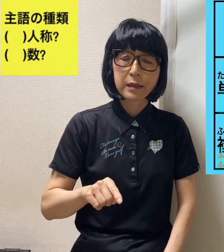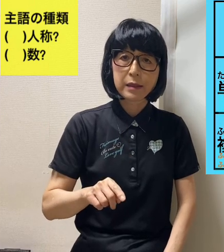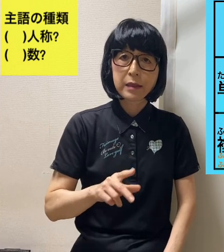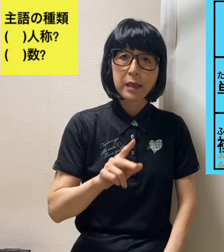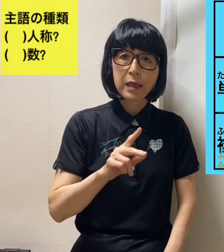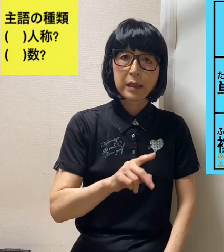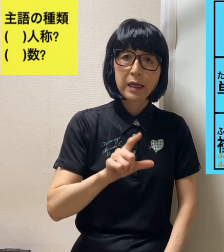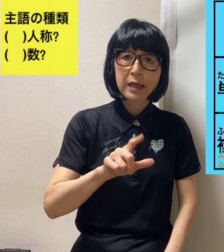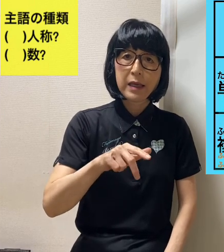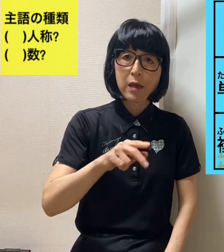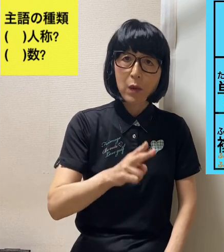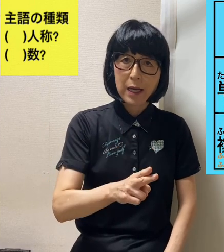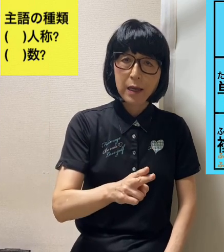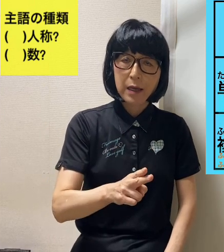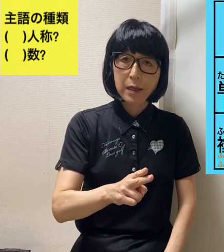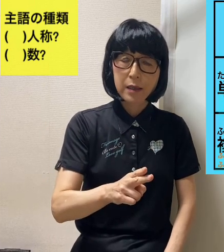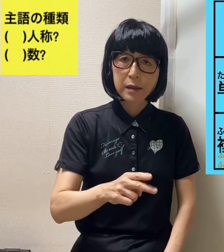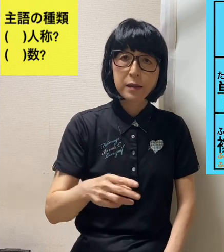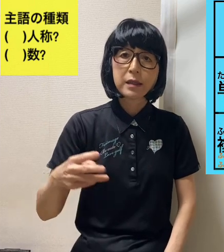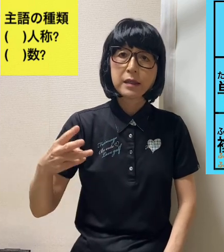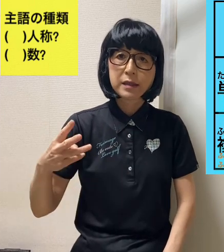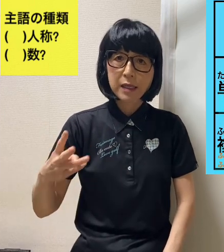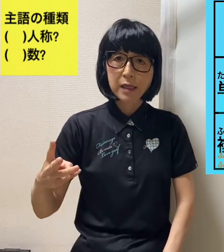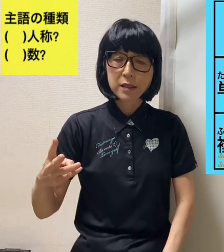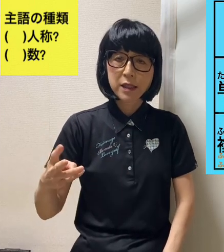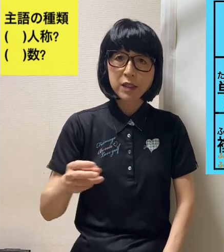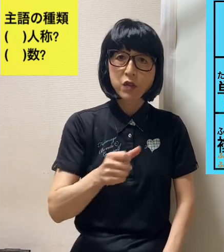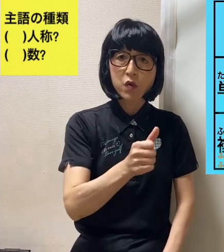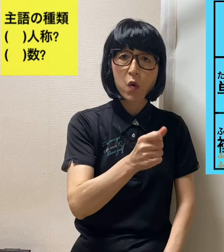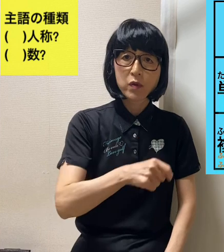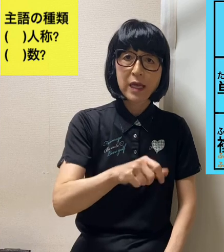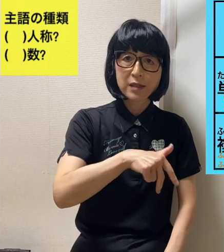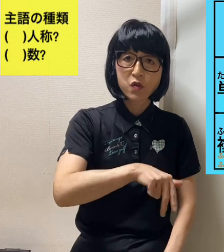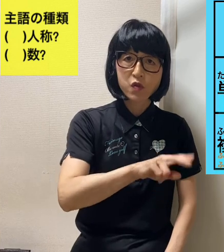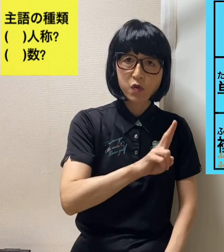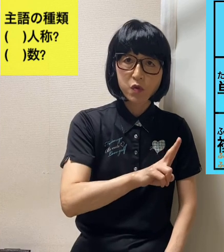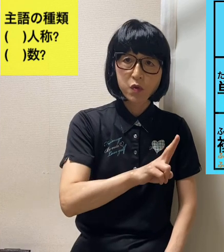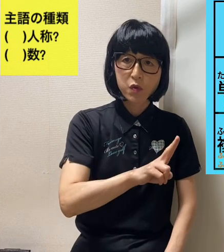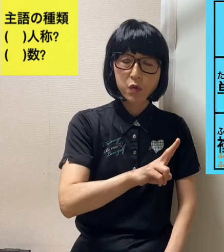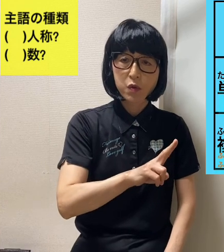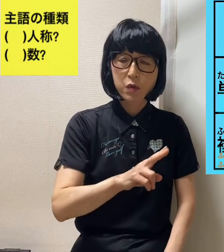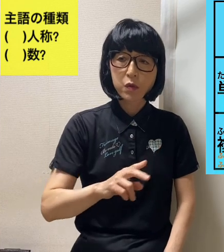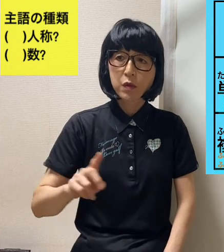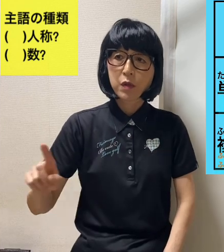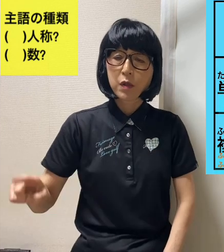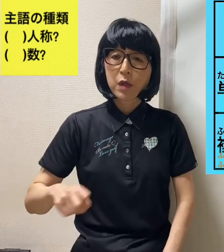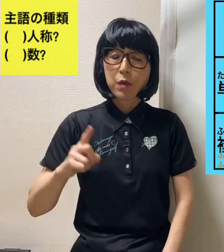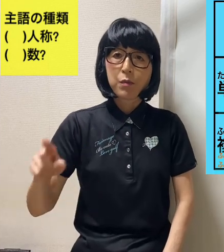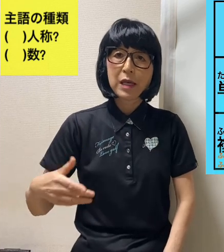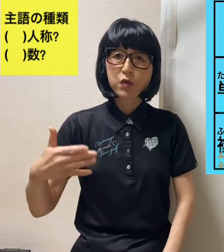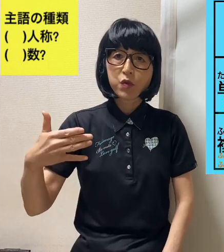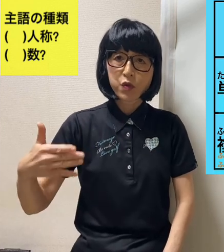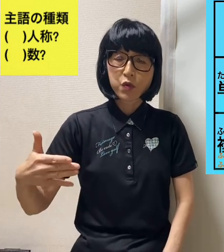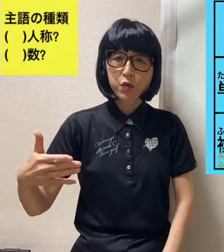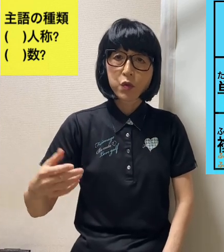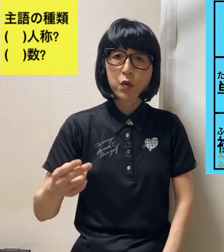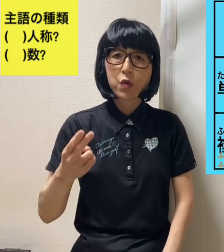He。 彼は、三人称、単数です。丸